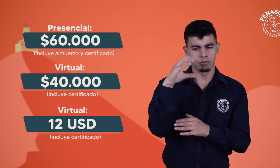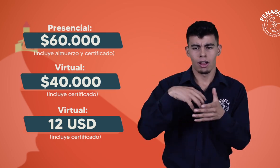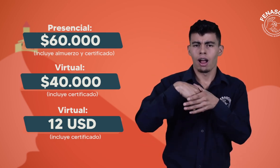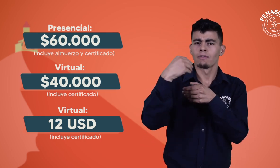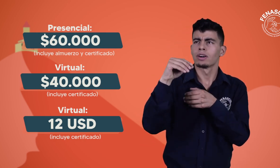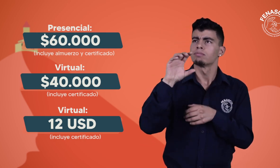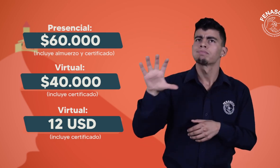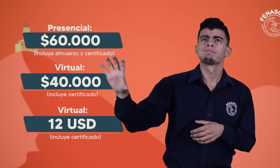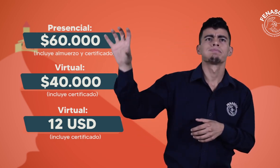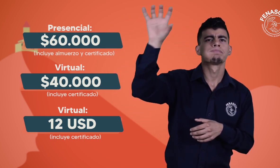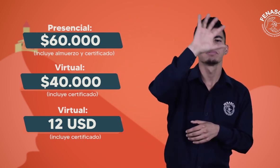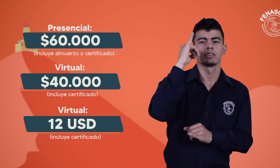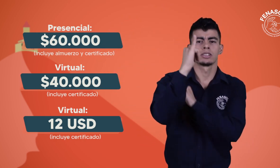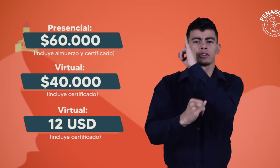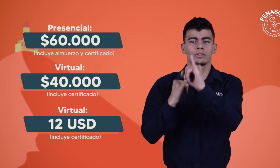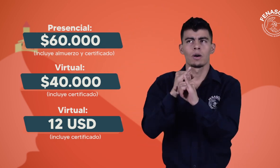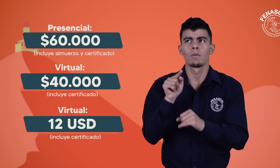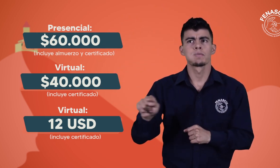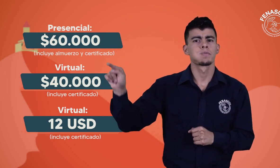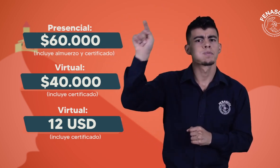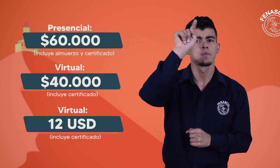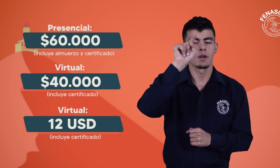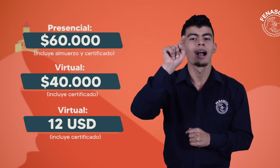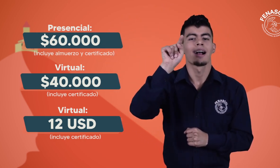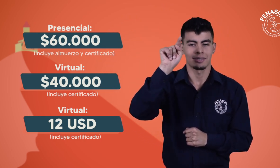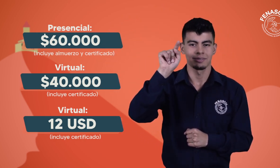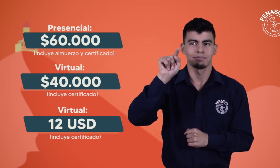Y desean asistir de forma virtual